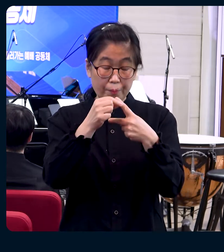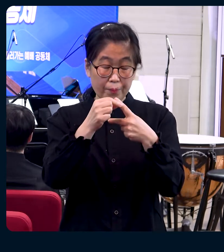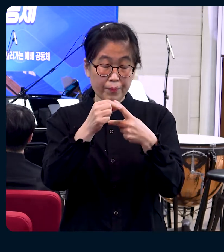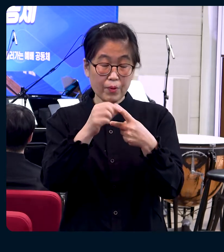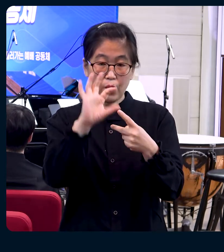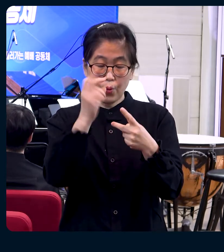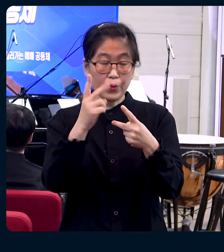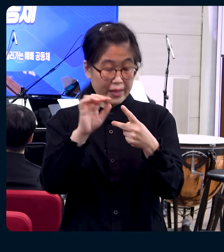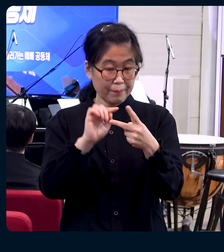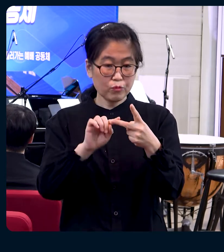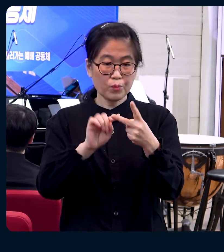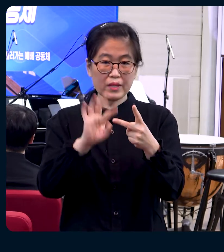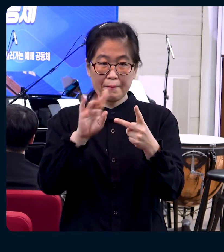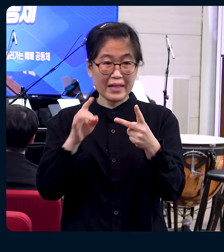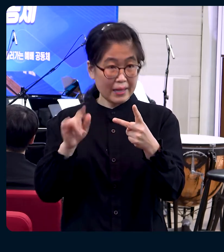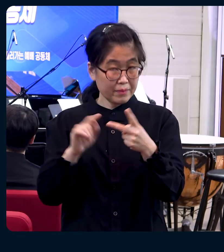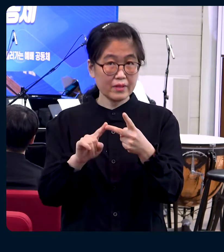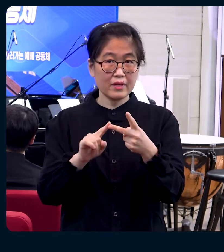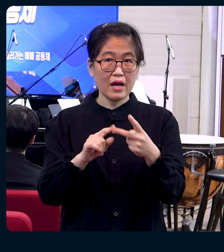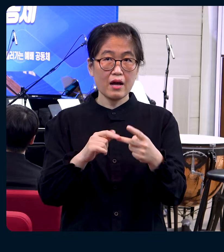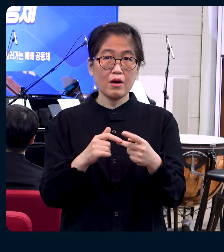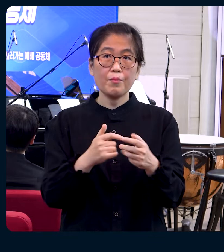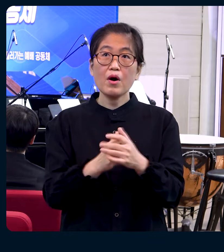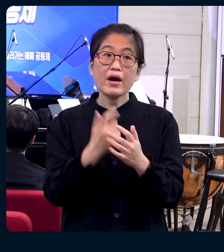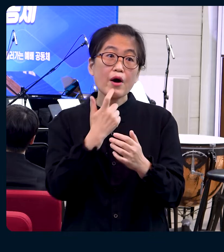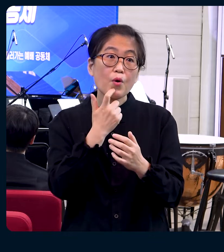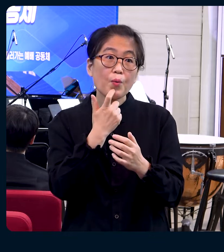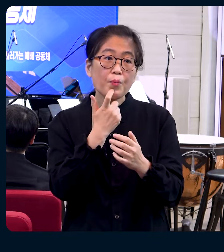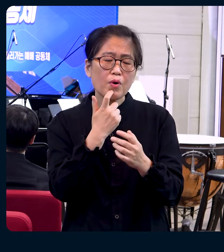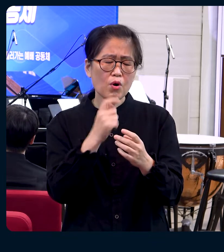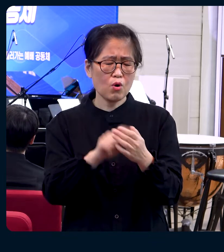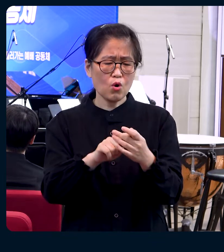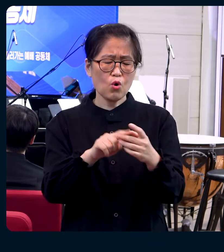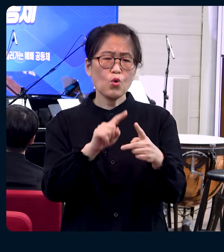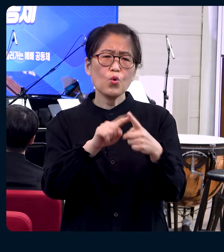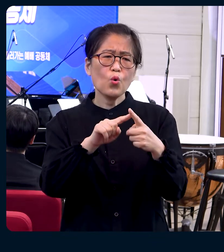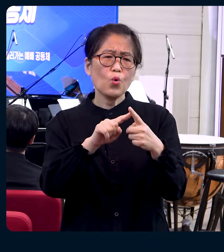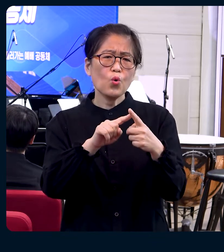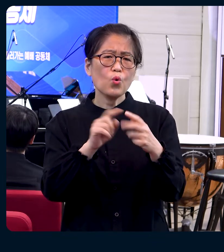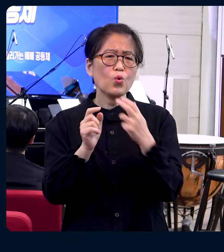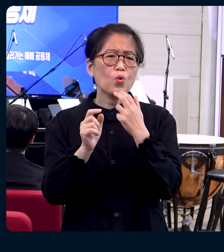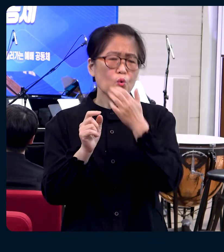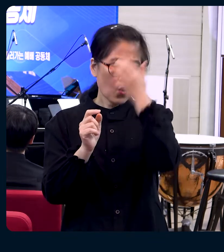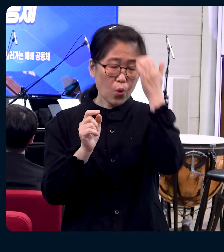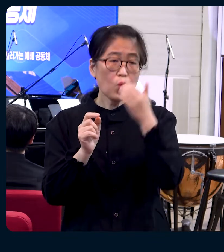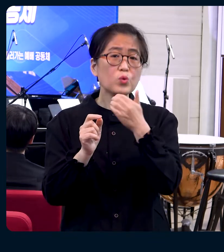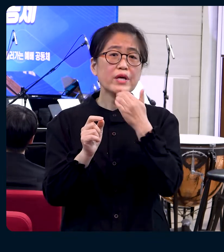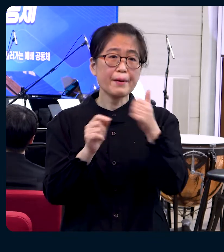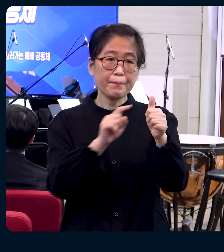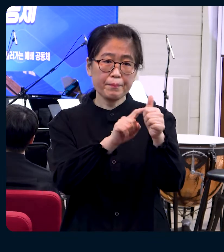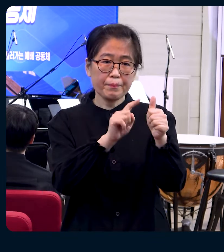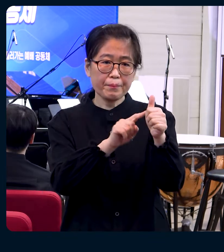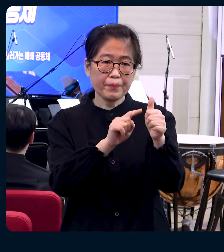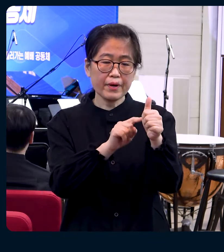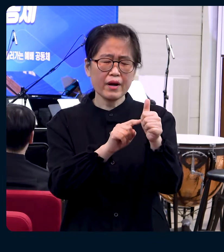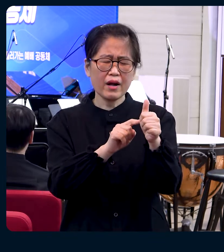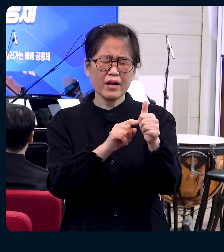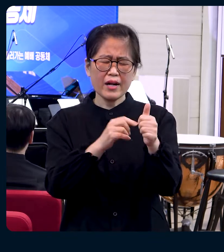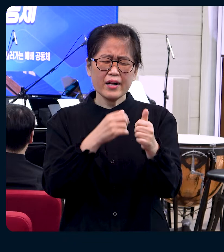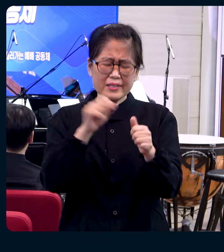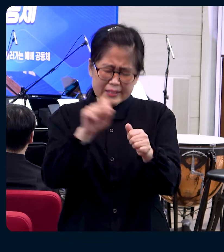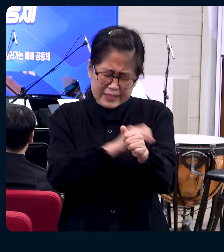베냐민이었습니다. 그러다 보니 아버지 야곱은 요셉을 편애했습니다. 지나치게 이 아들만 사랑해서 그